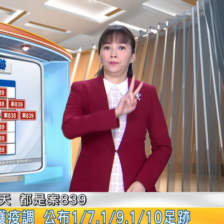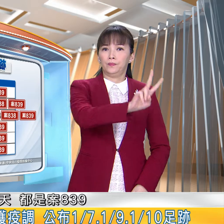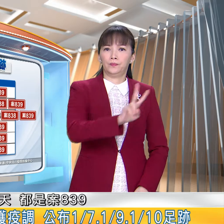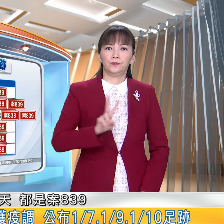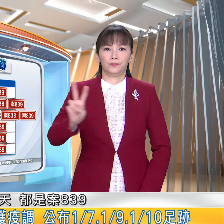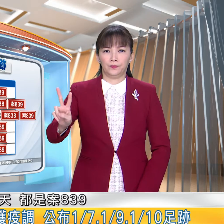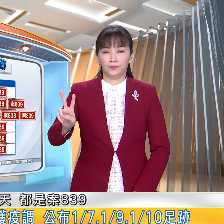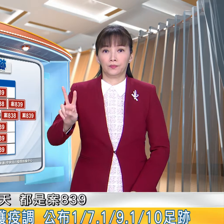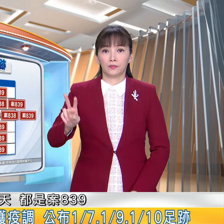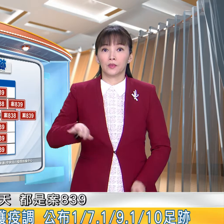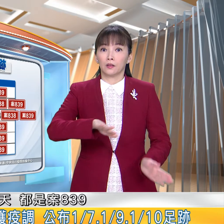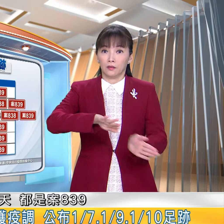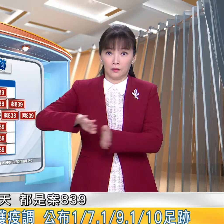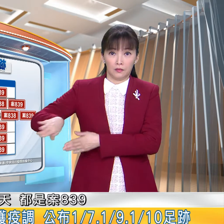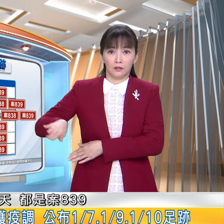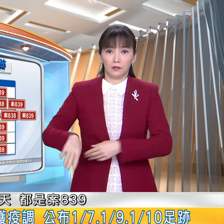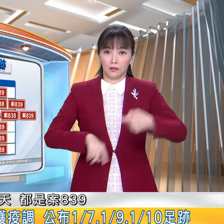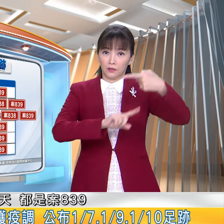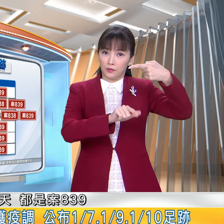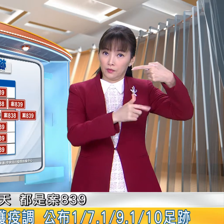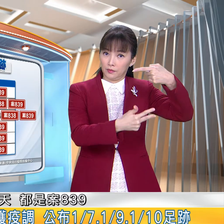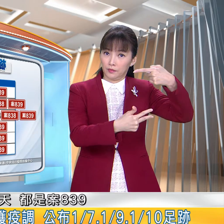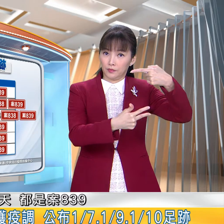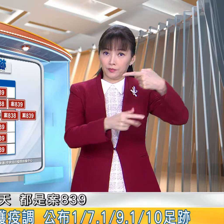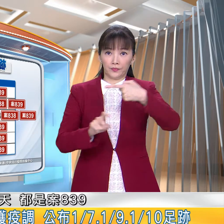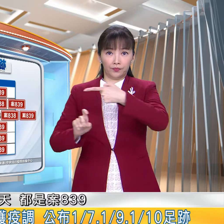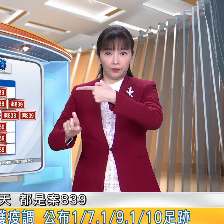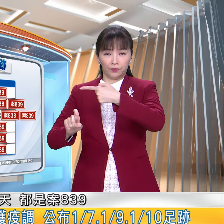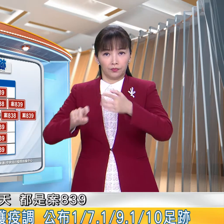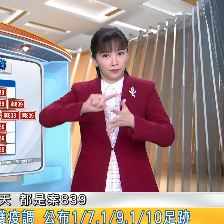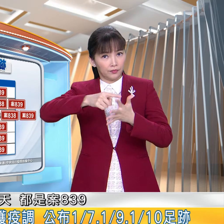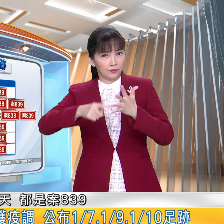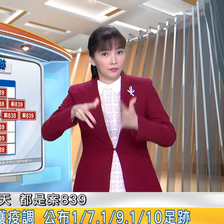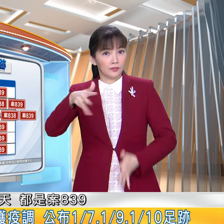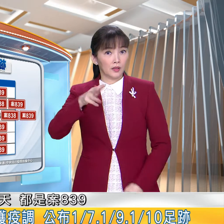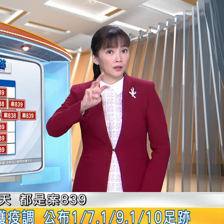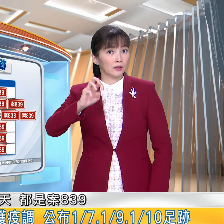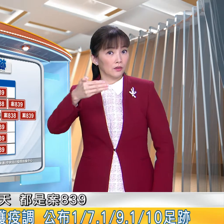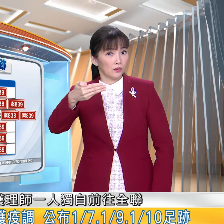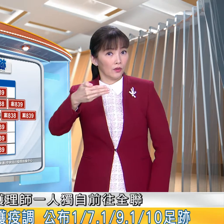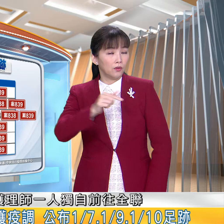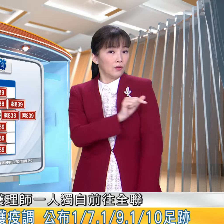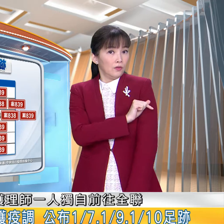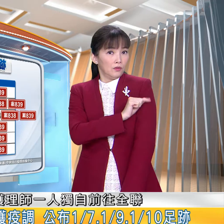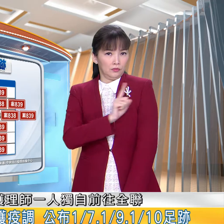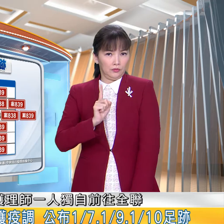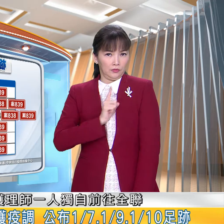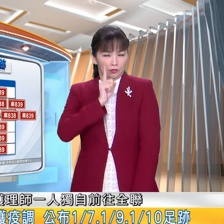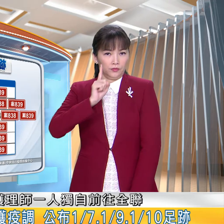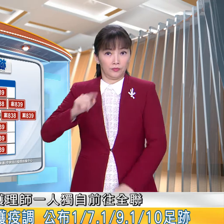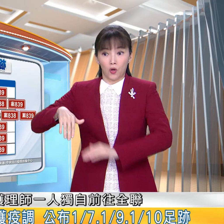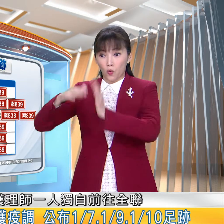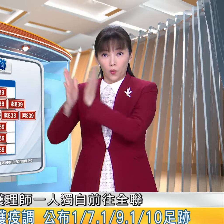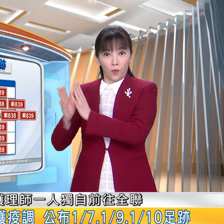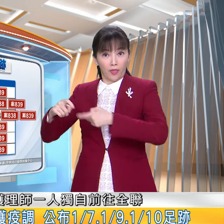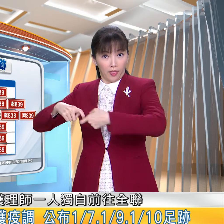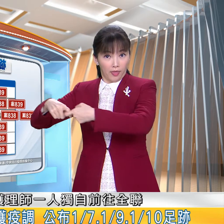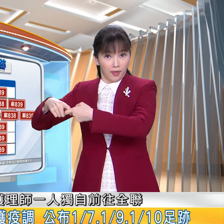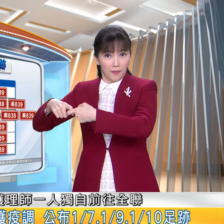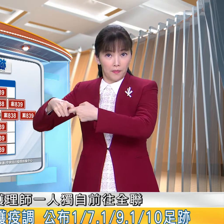十号两天都是按839，也就是染疫护理师一人独